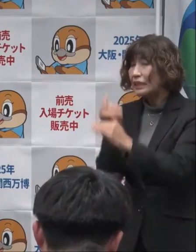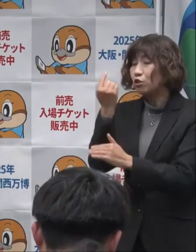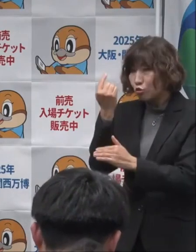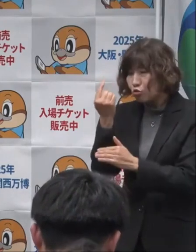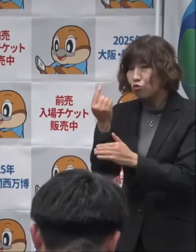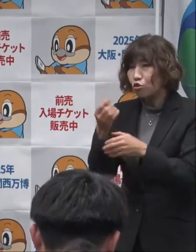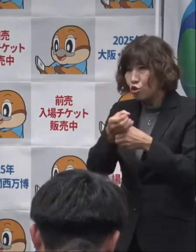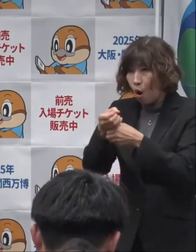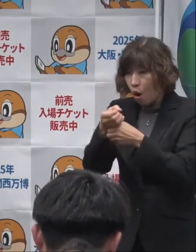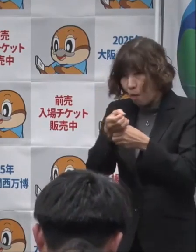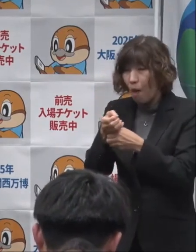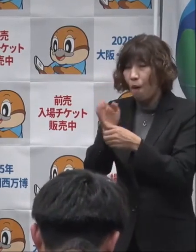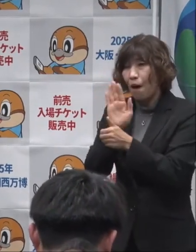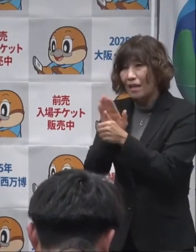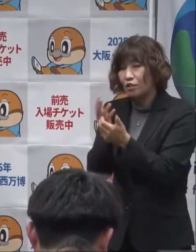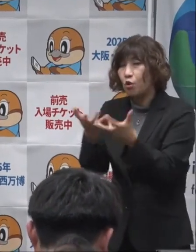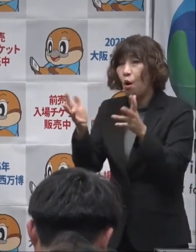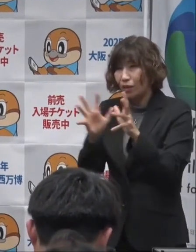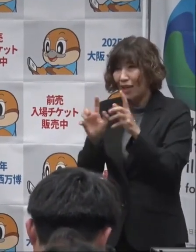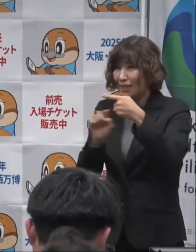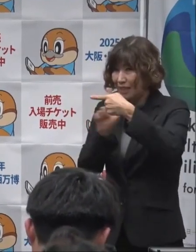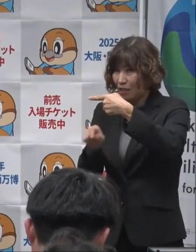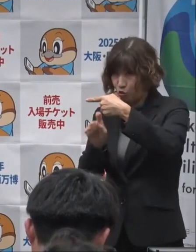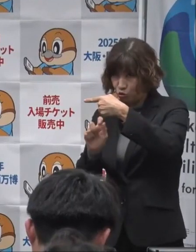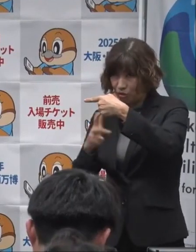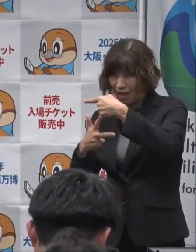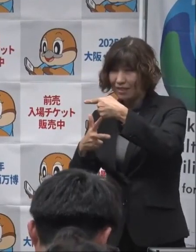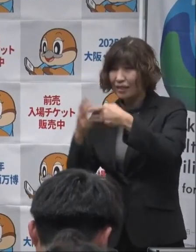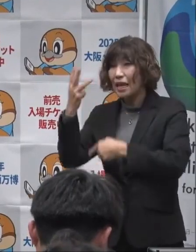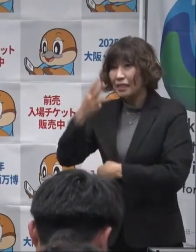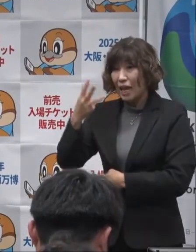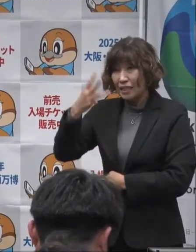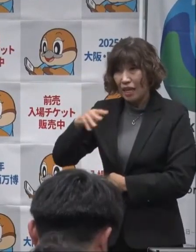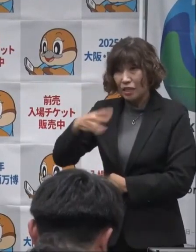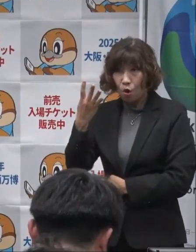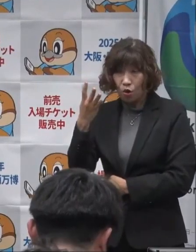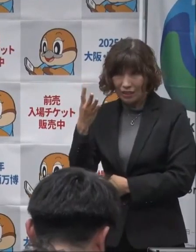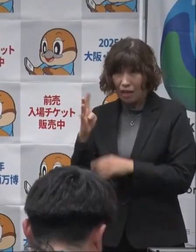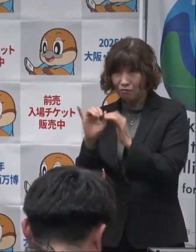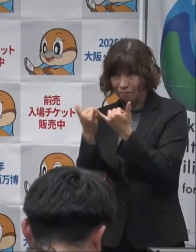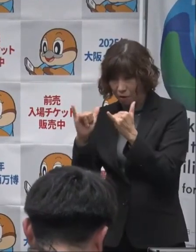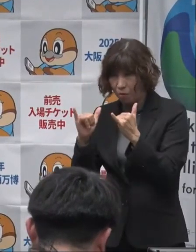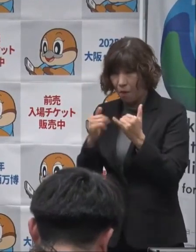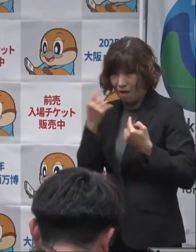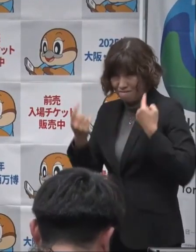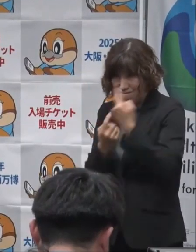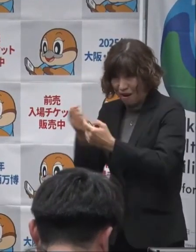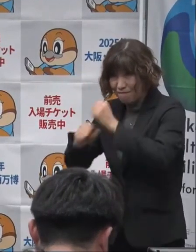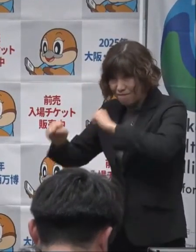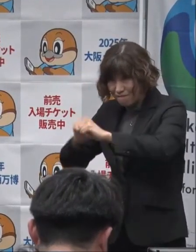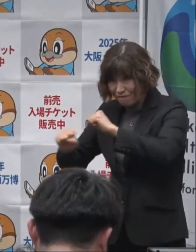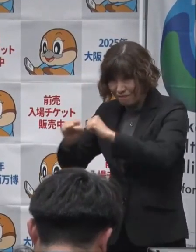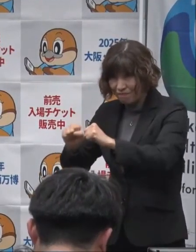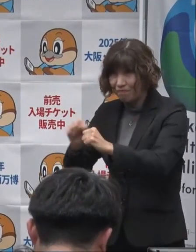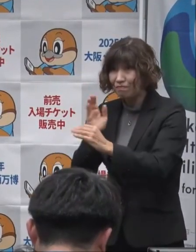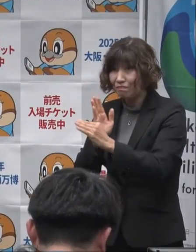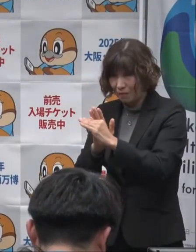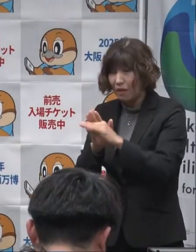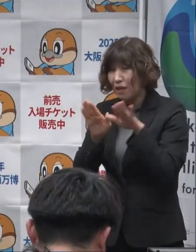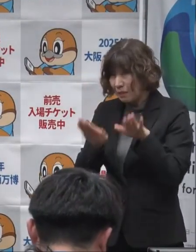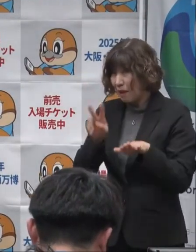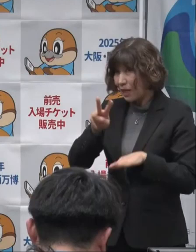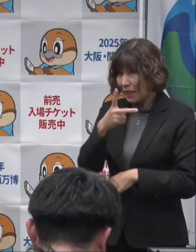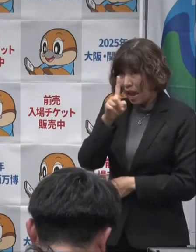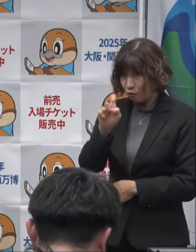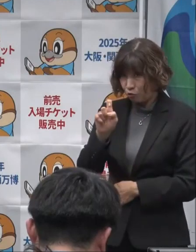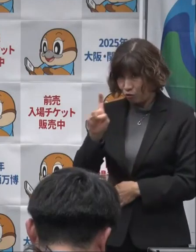援助隊1月17日時点で延べ3400名が活動しています。現在はですね211名が